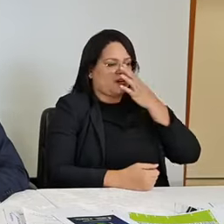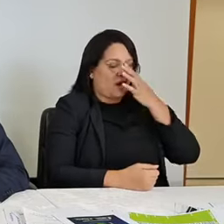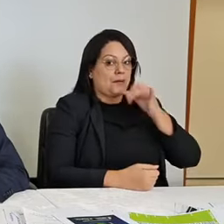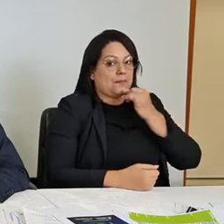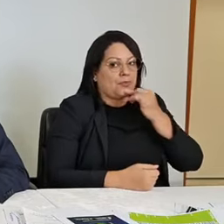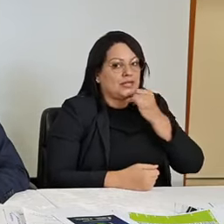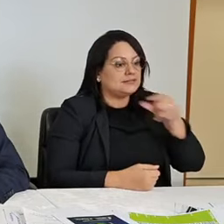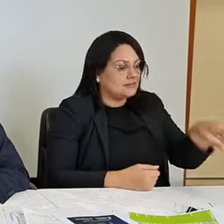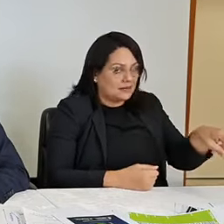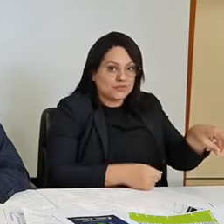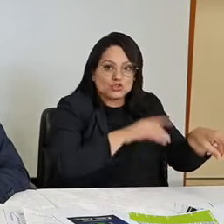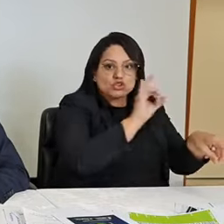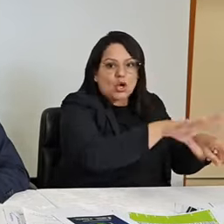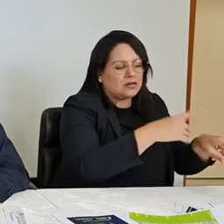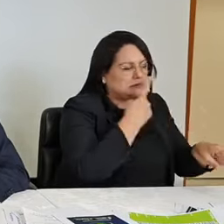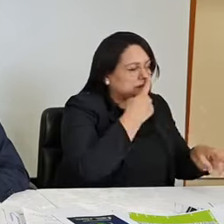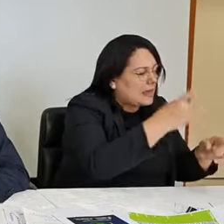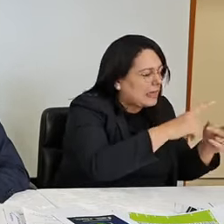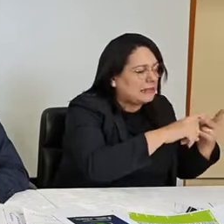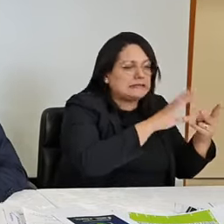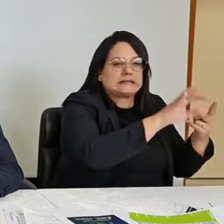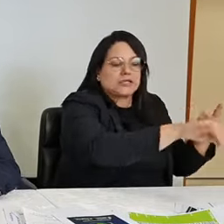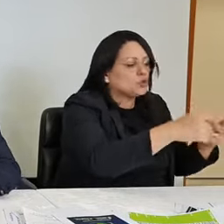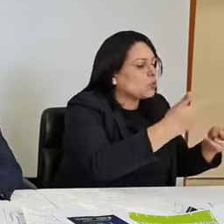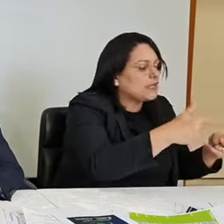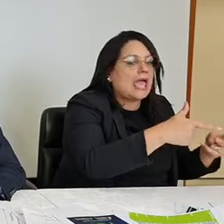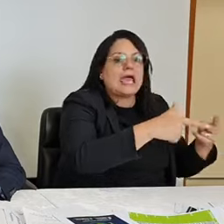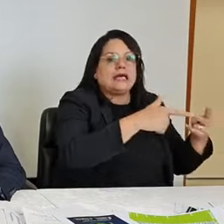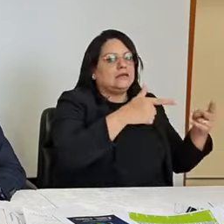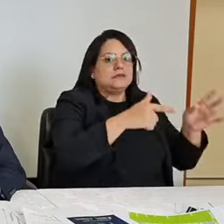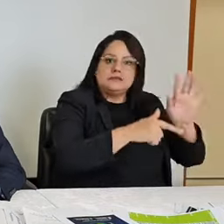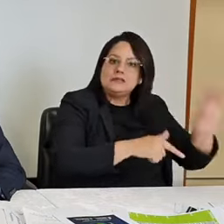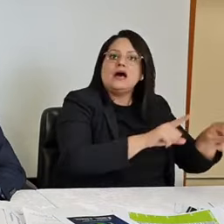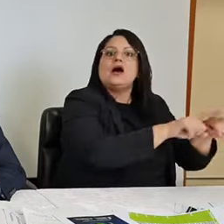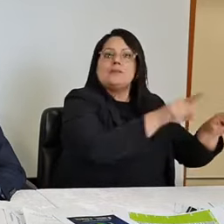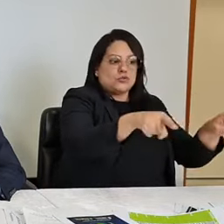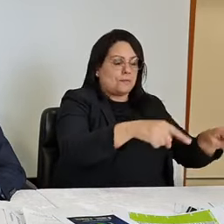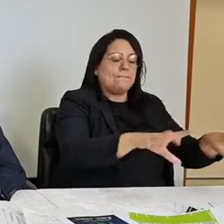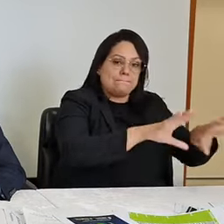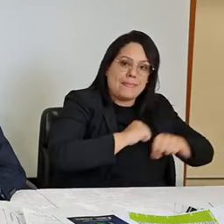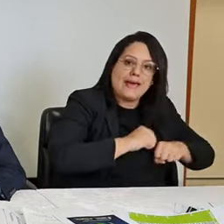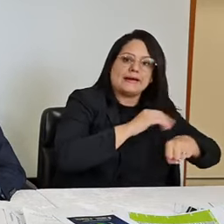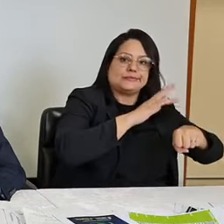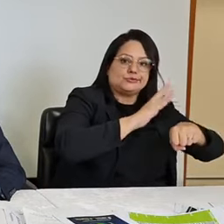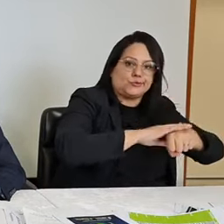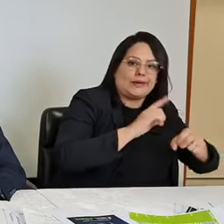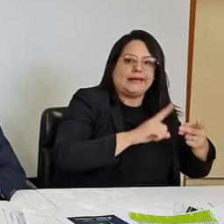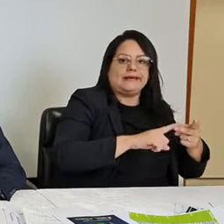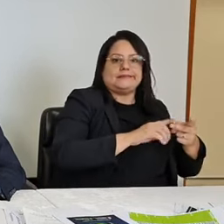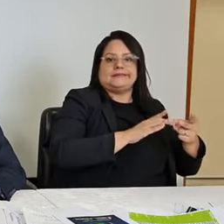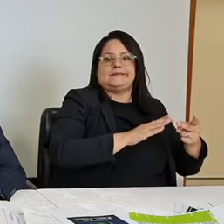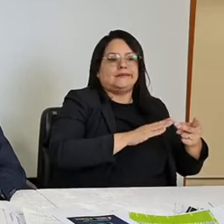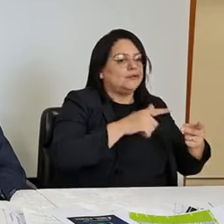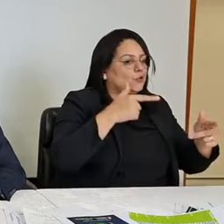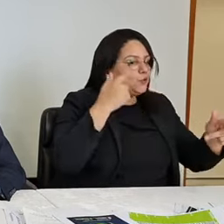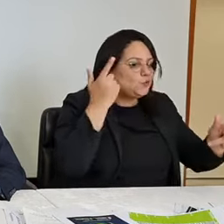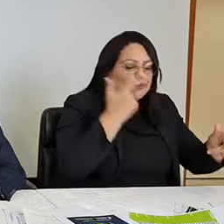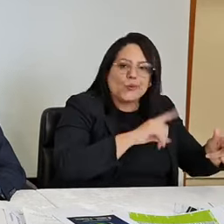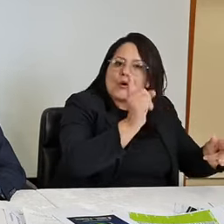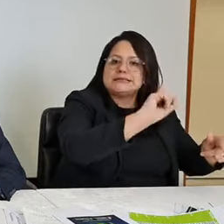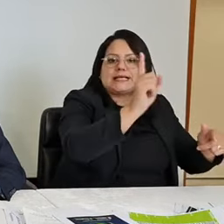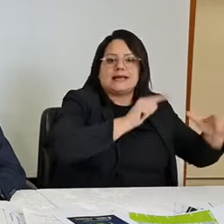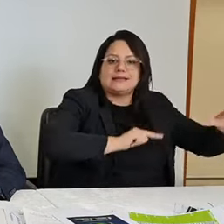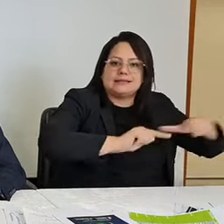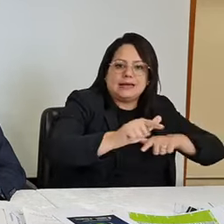mais ao hospital, meu filho tem problema, eu não arrumo emprego, eu fico doente. Então, o impacto social, ambiental